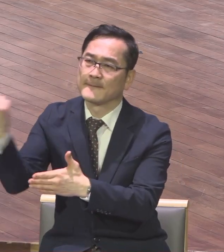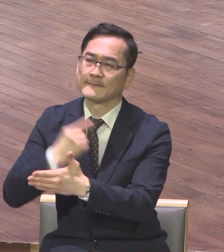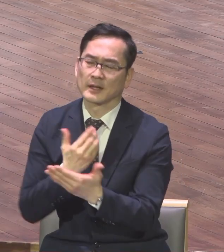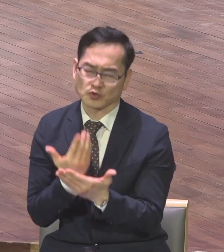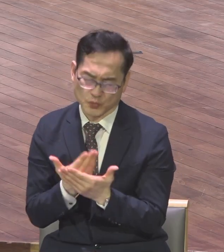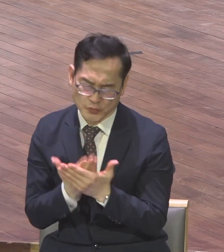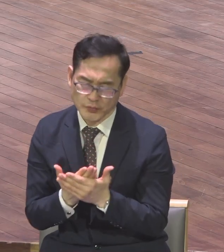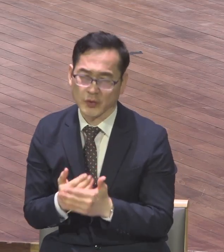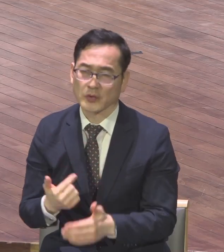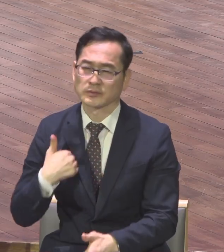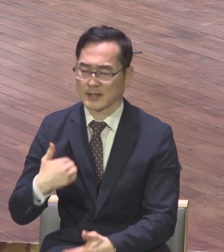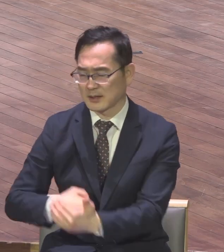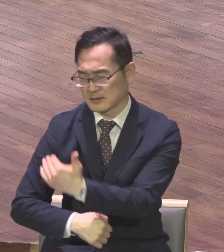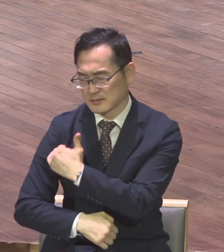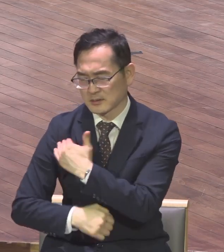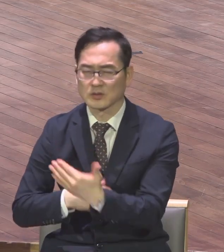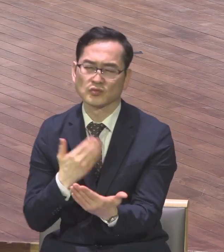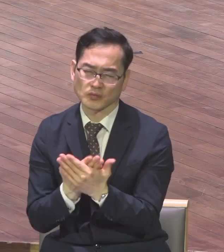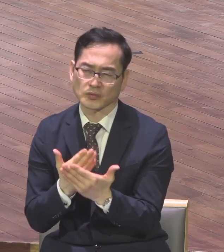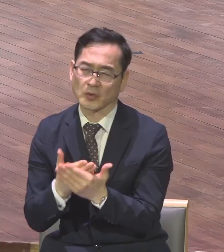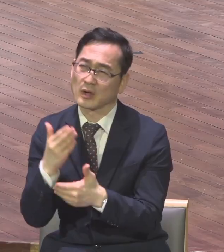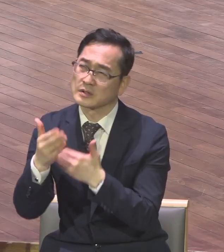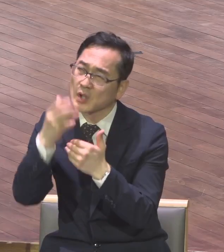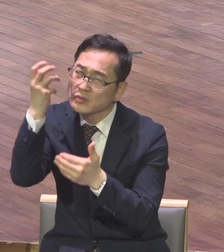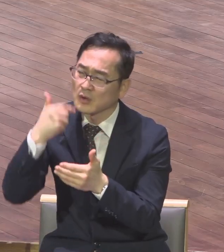바라면서. 아멘. 터치.